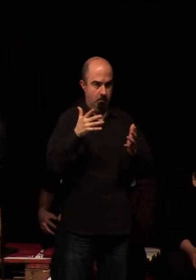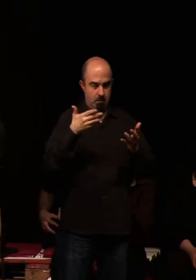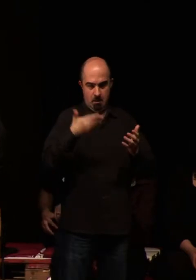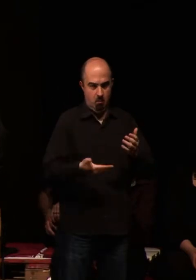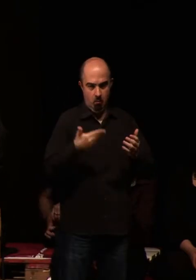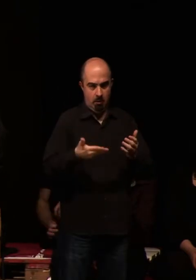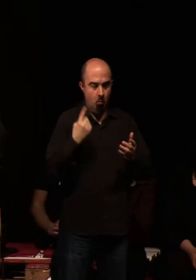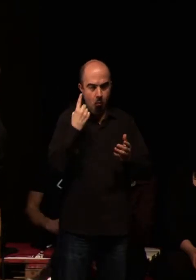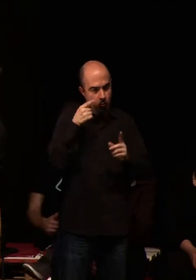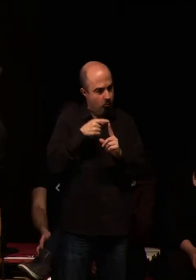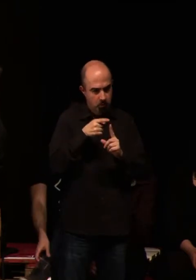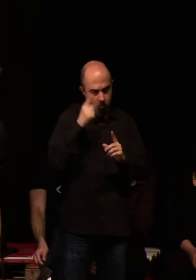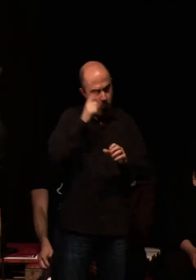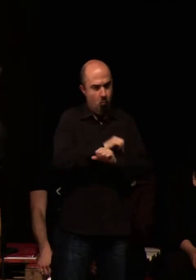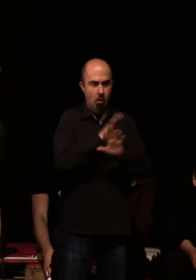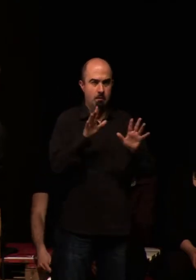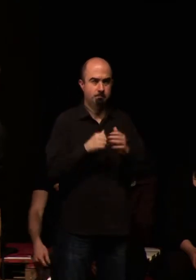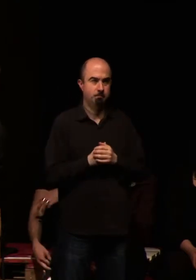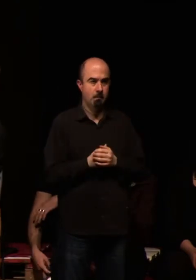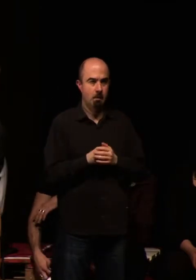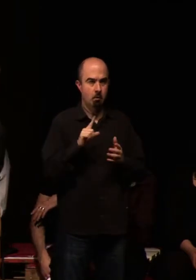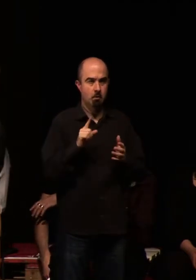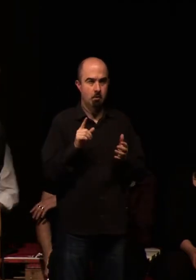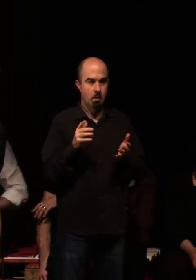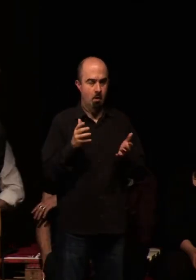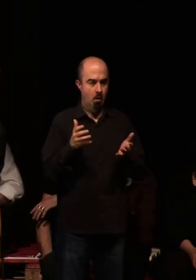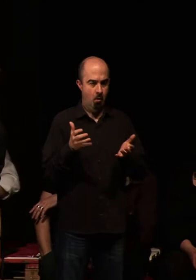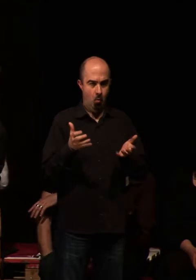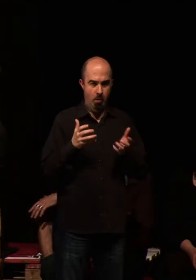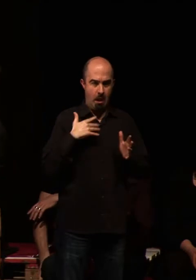conductor clar. No vam guanyar l'hegemonia,